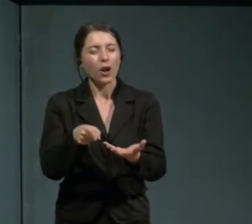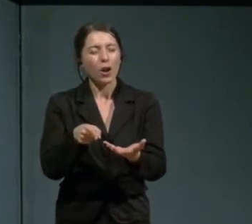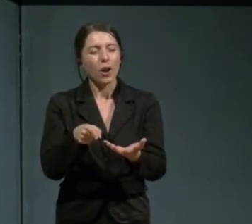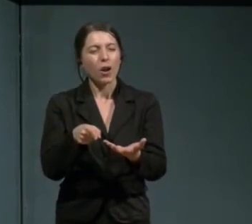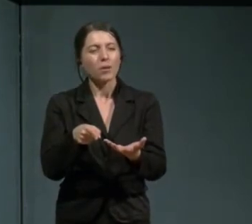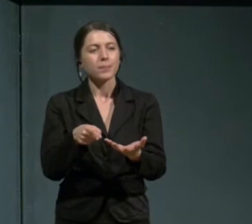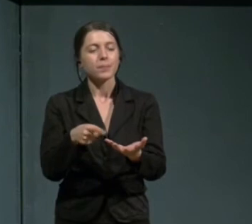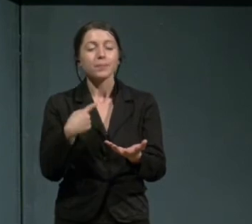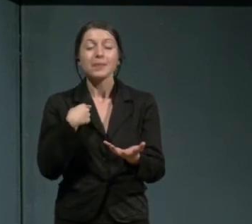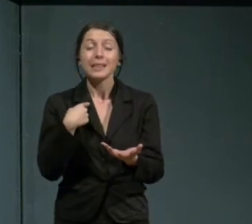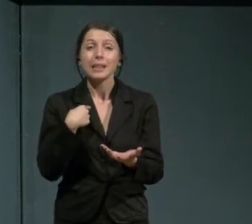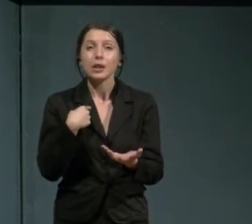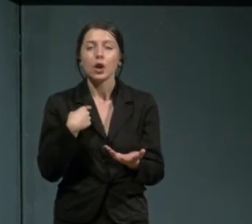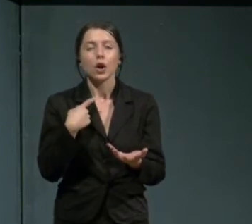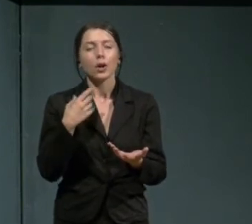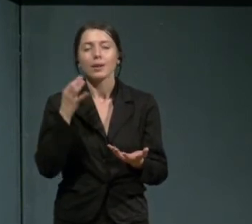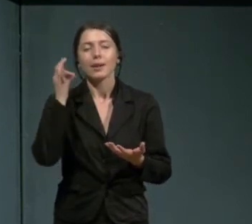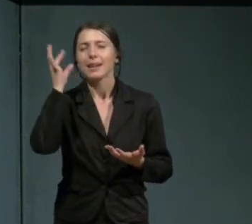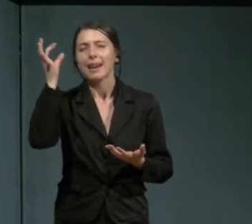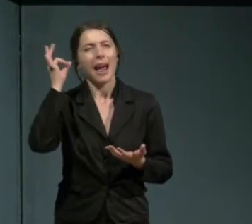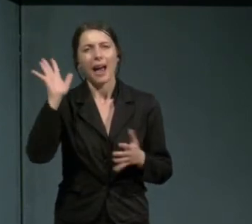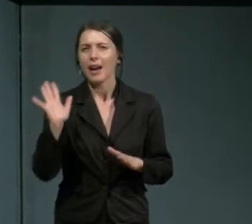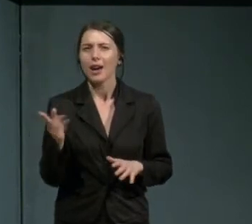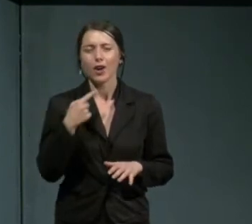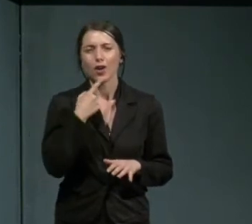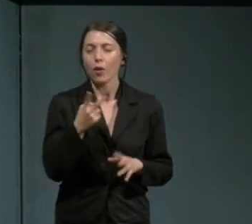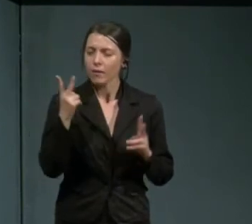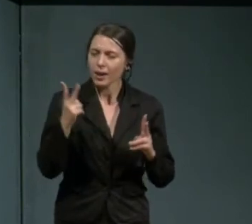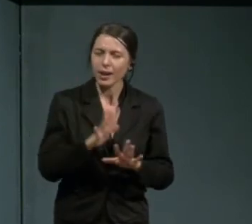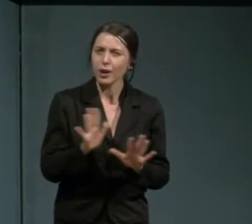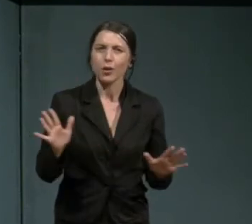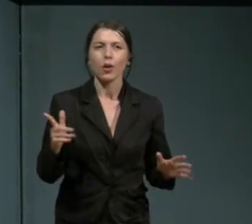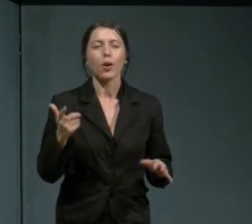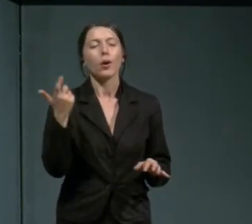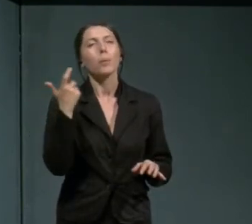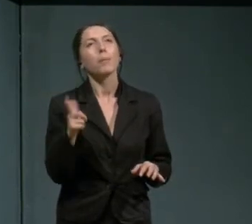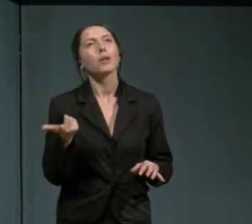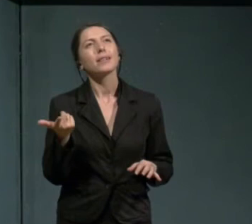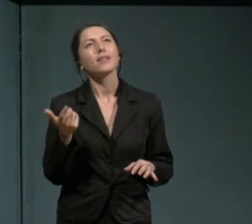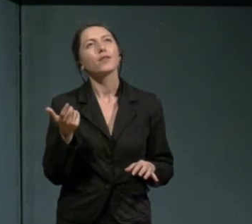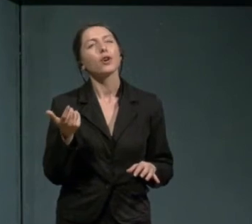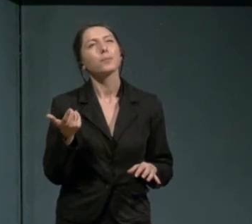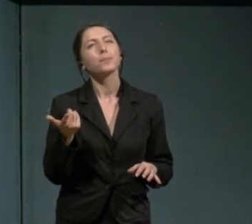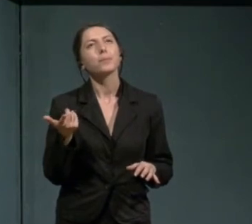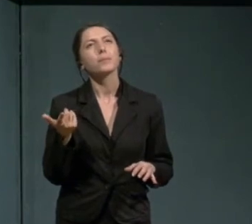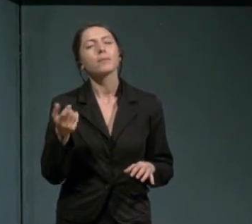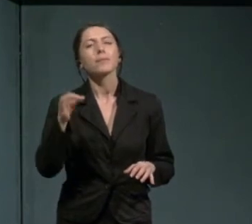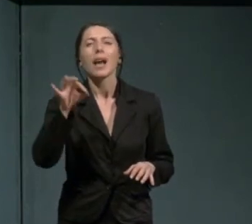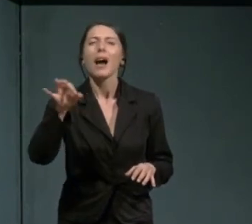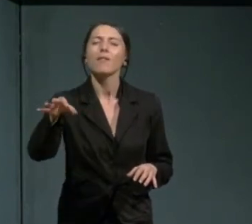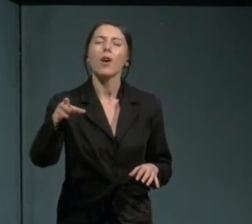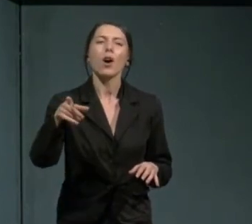io lo faccio raramente per davvero perché trovo che a volte ci sono delle